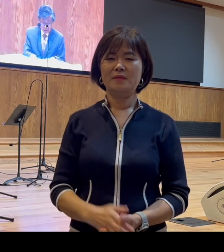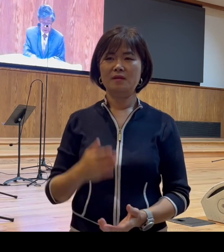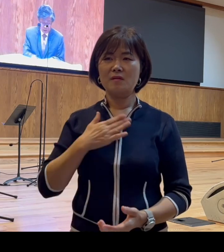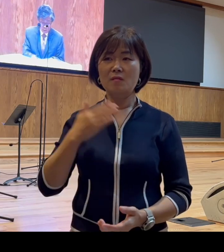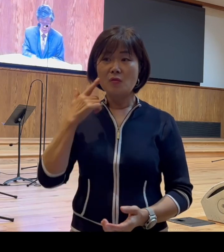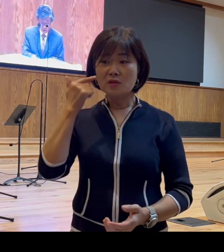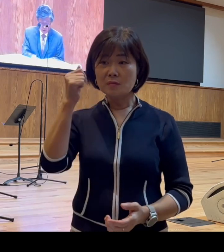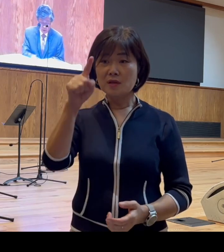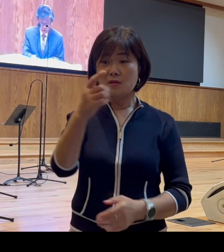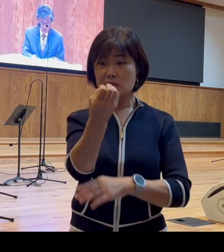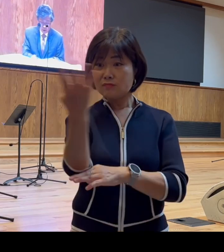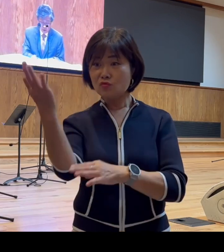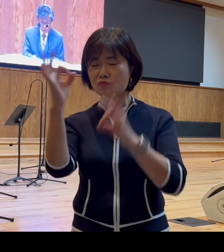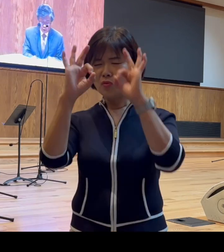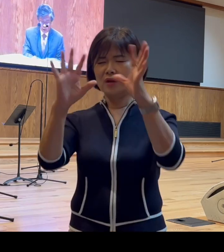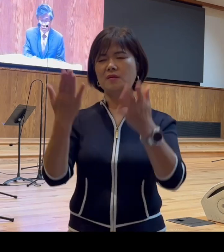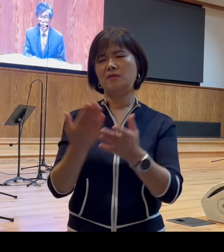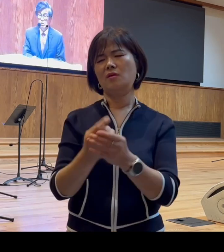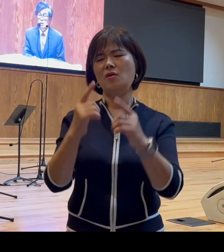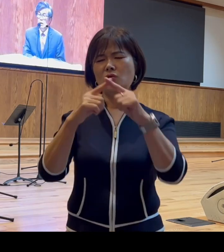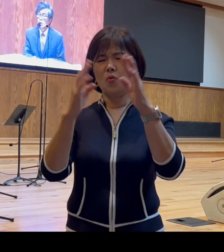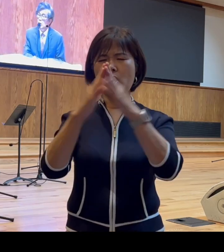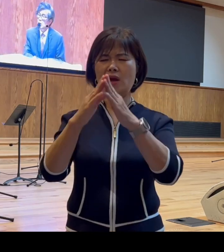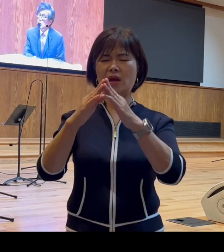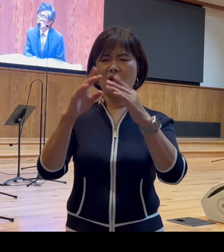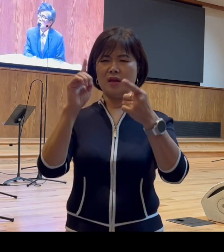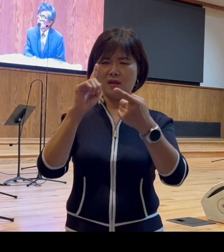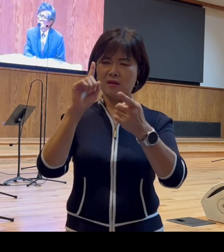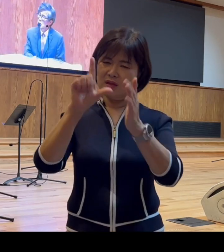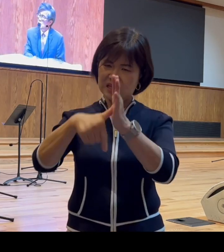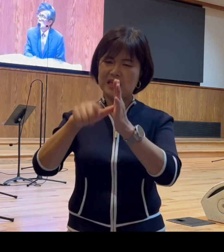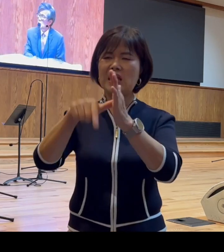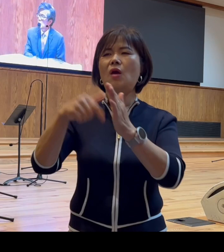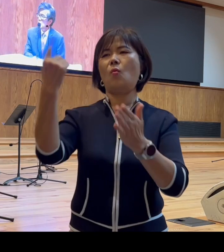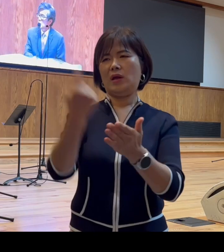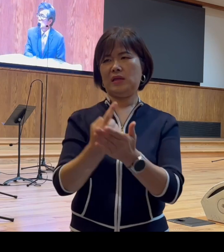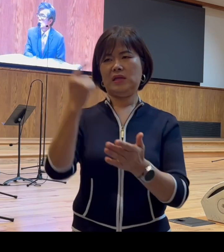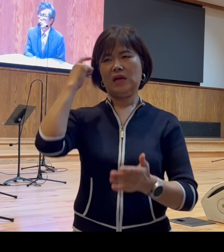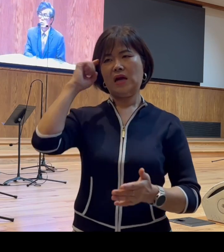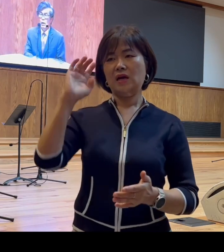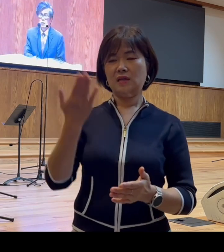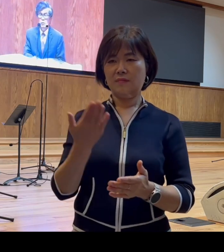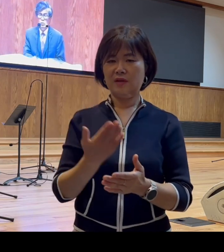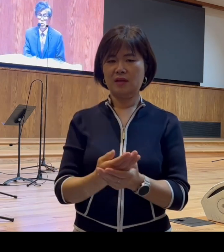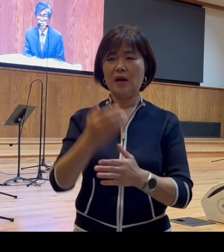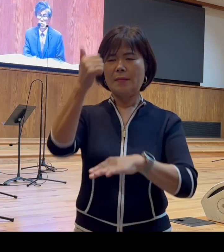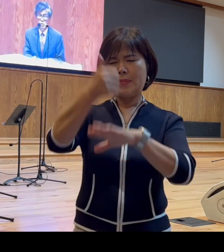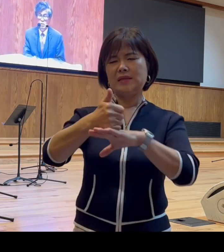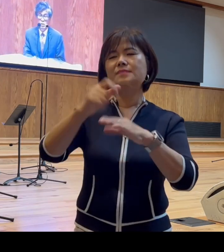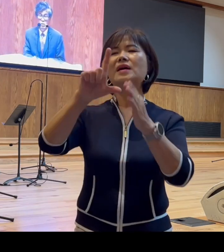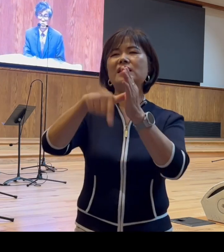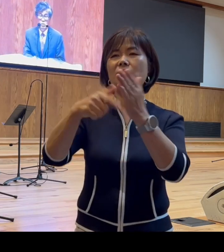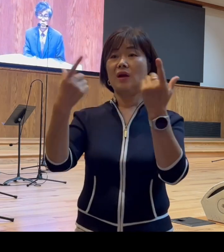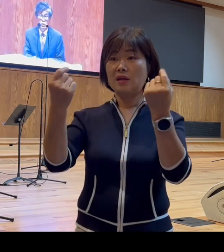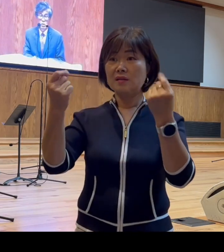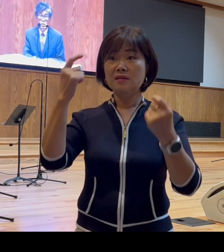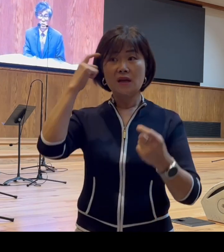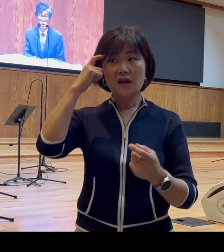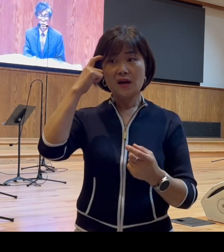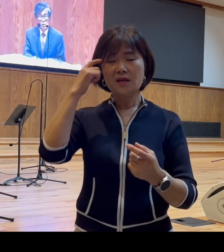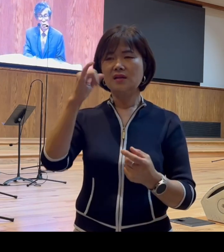저는 이런 기사를 보면서 교회에 드디어 기회가 왔다 이렇게 생각했어요. 이게 제 느낌으로는 마지막 기회인 것 같은 생각이